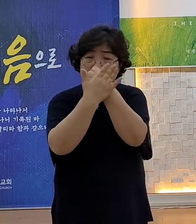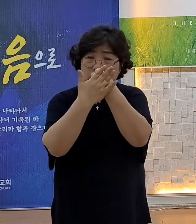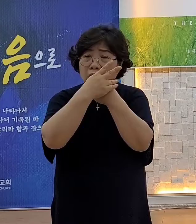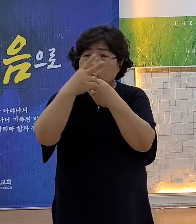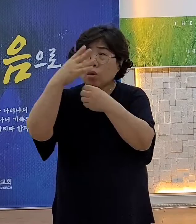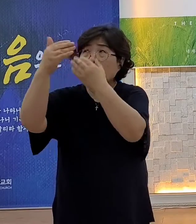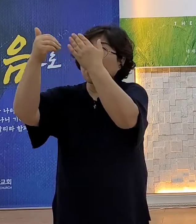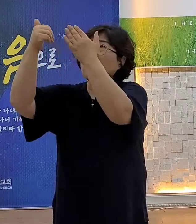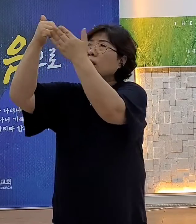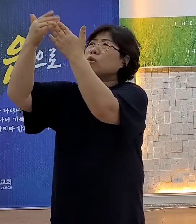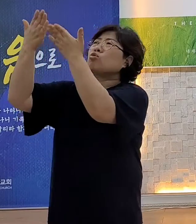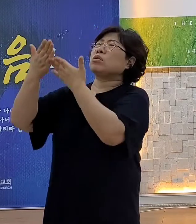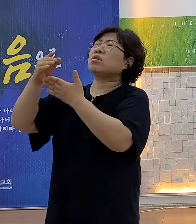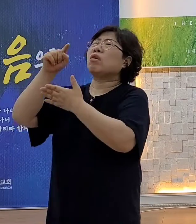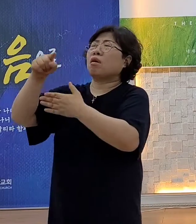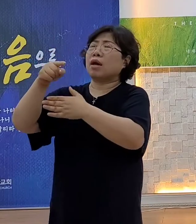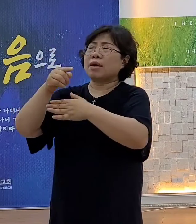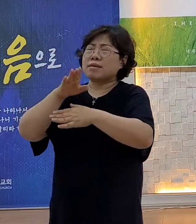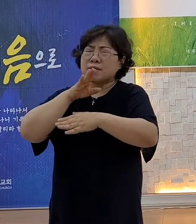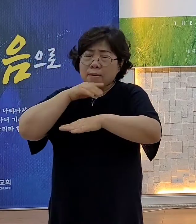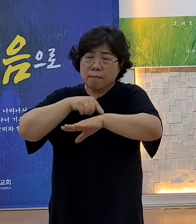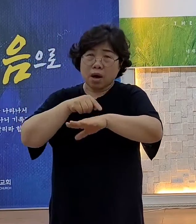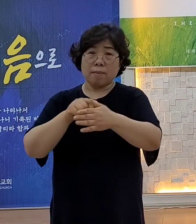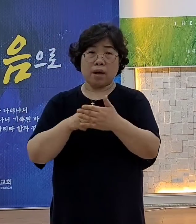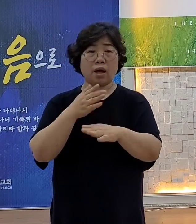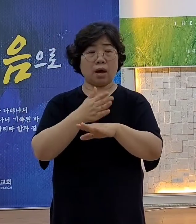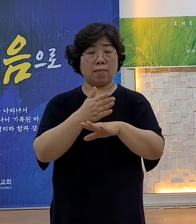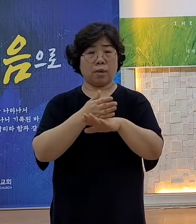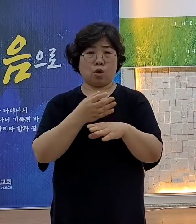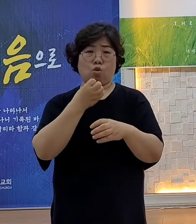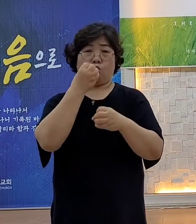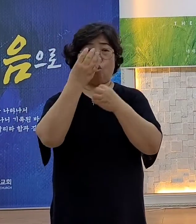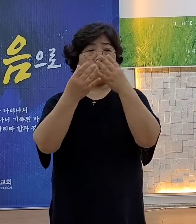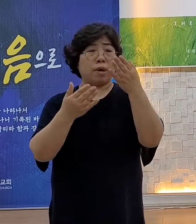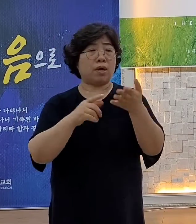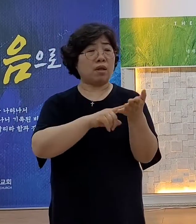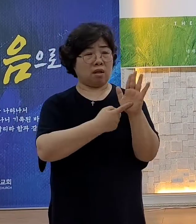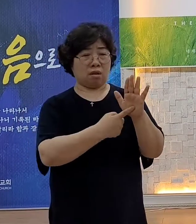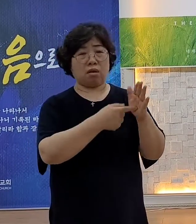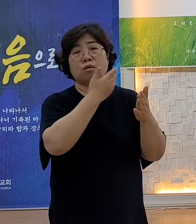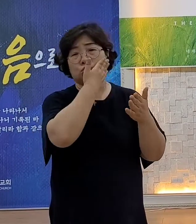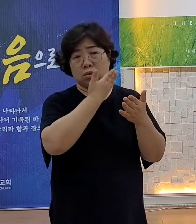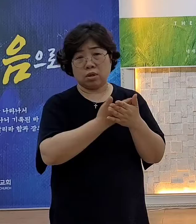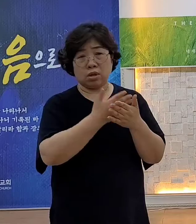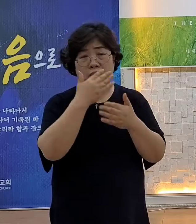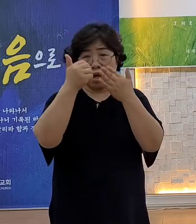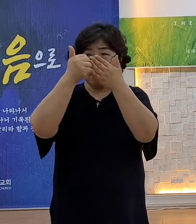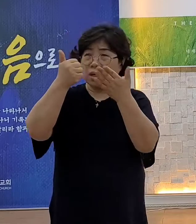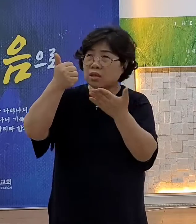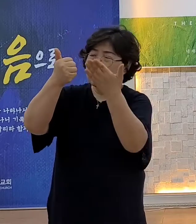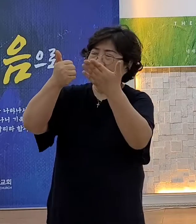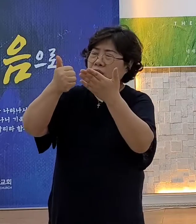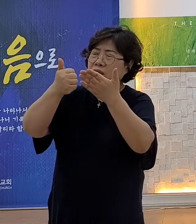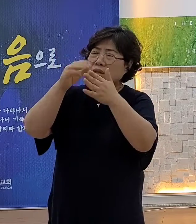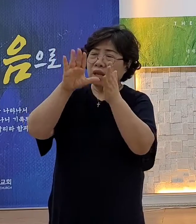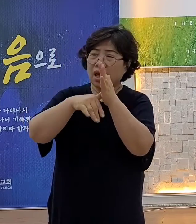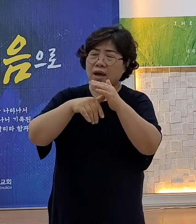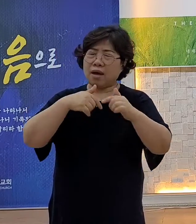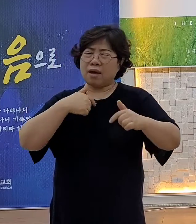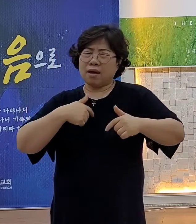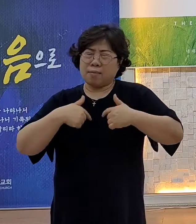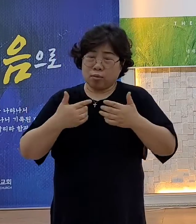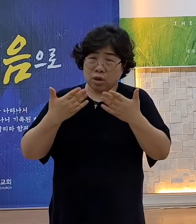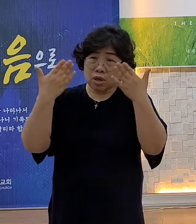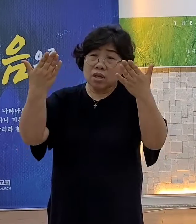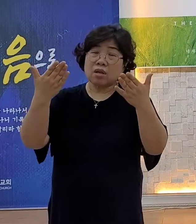진실로 고백하는 마음이 우리 안에 가득해서 주님 앞에 드리기를 기뻐하는 이 마음으로 적든